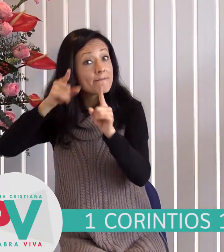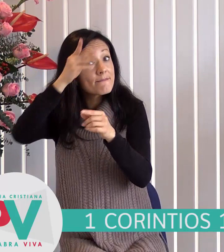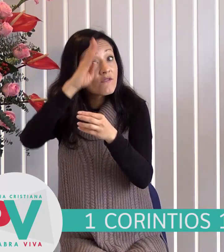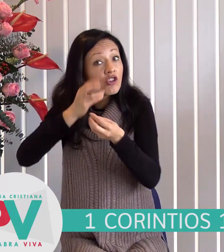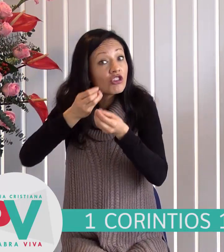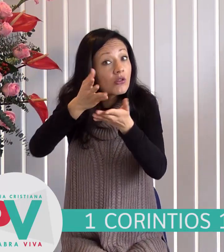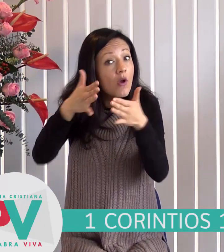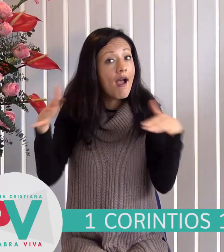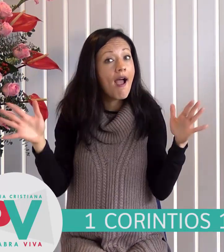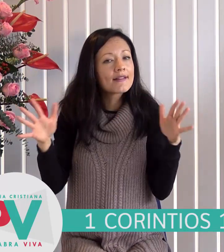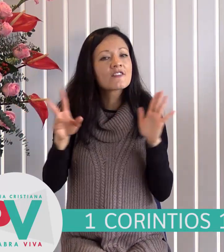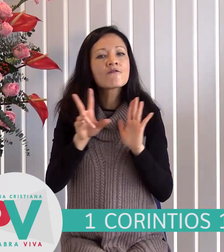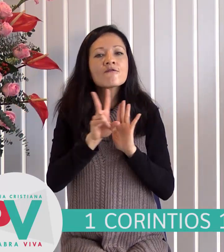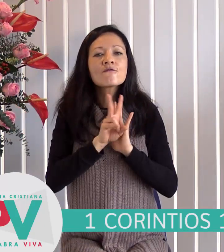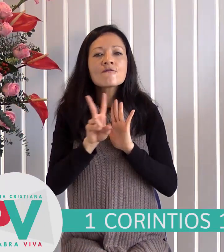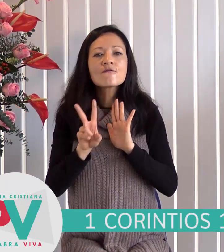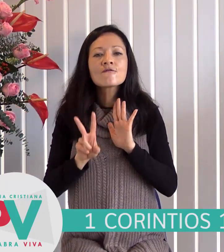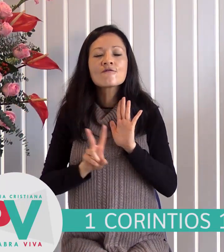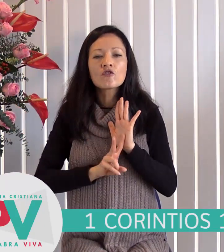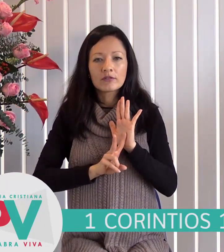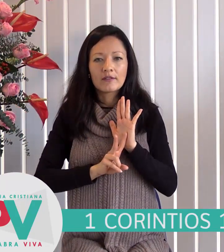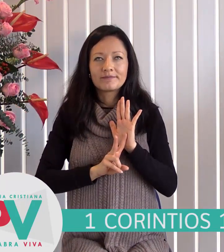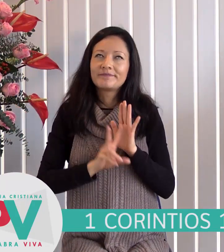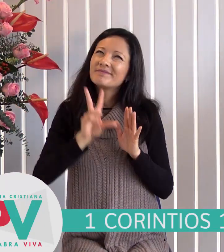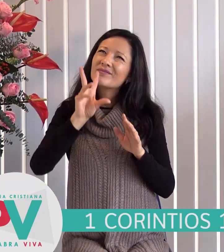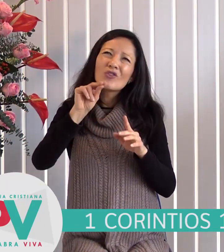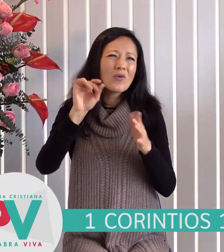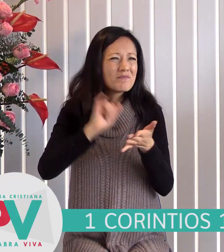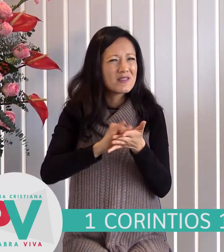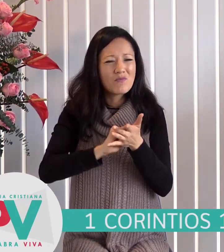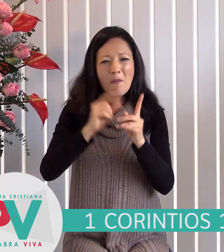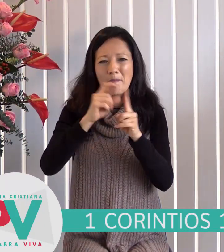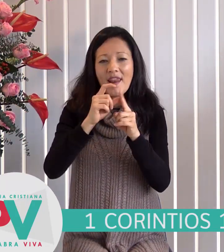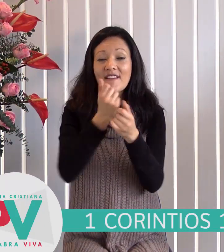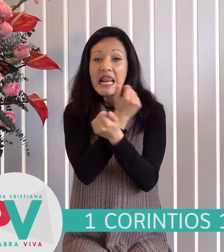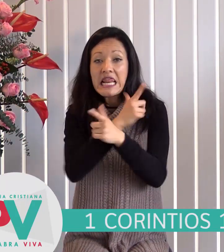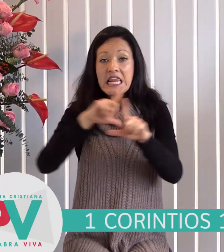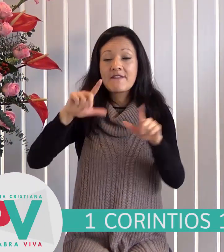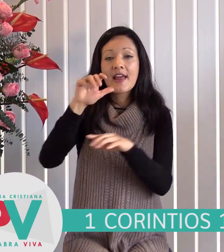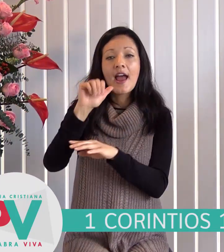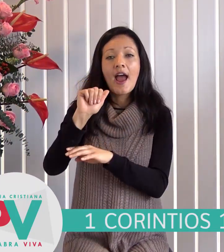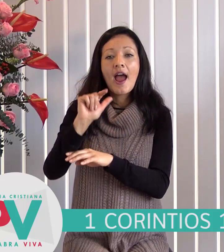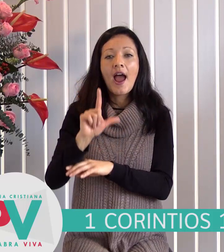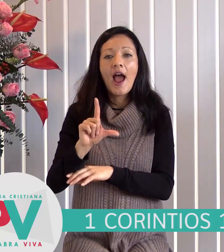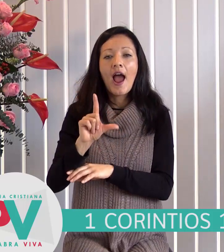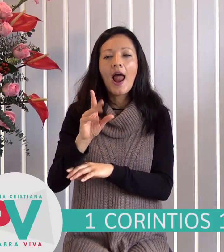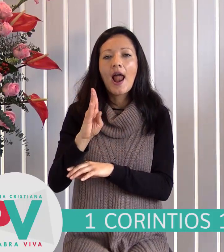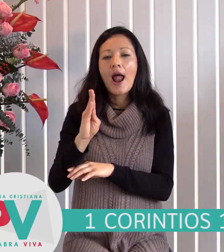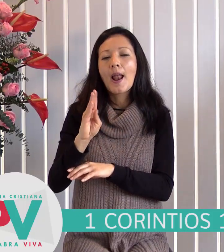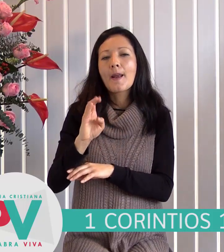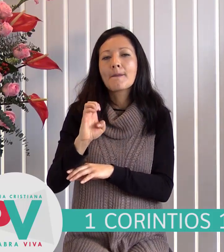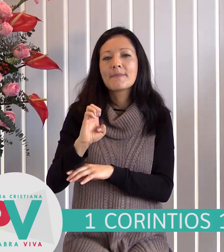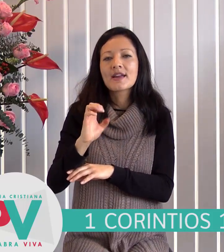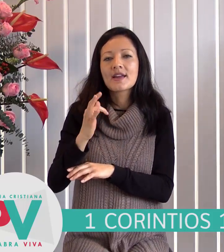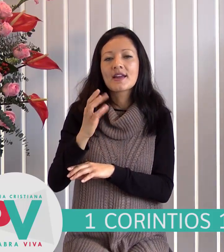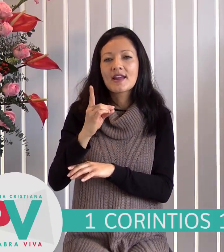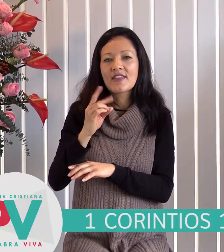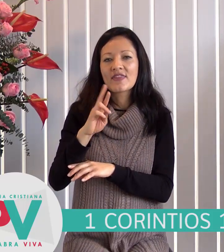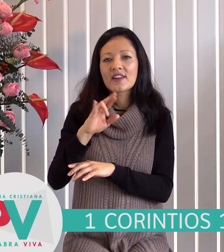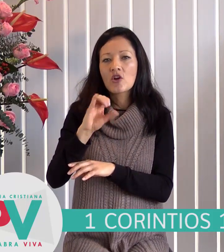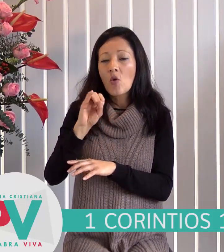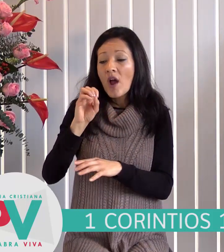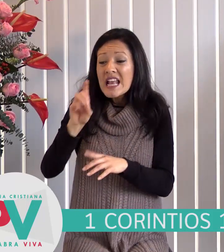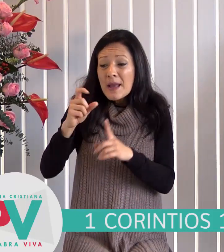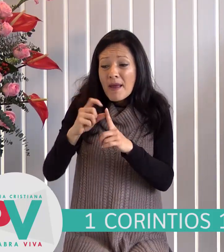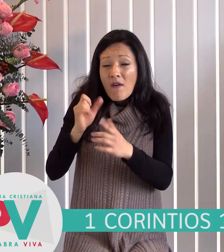voluntad. No me gusta usar la palabra libre albedrío porque no es una palabra bíblica. Es más, como que me causa escozor